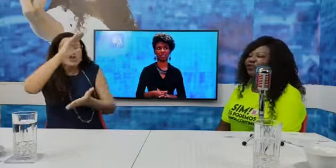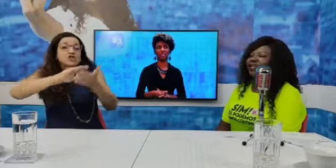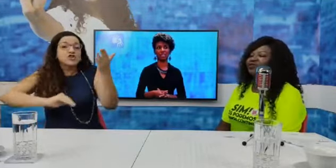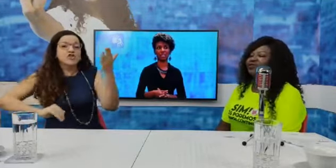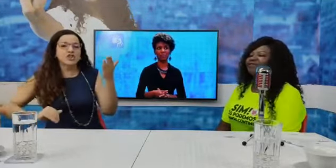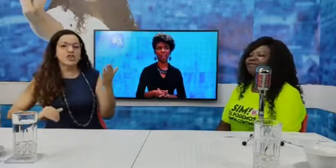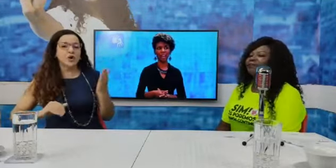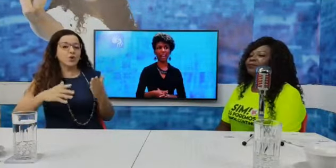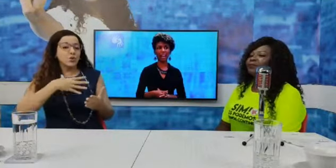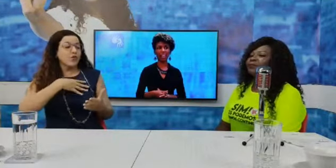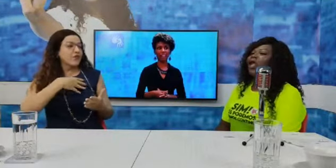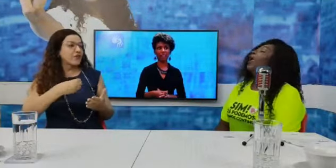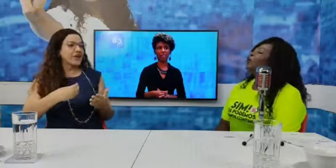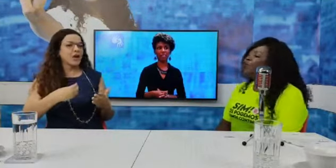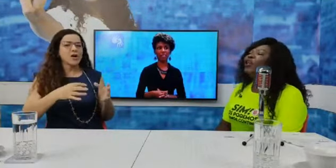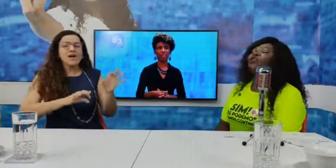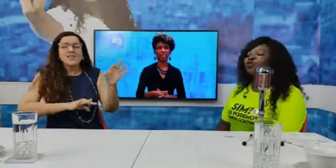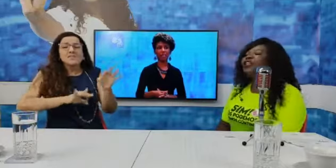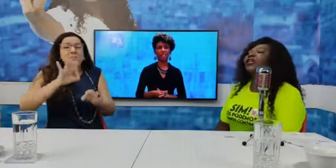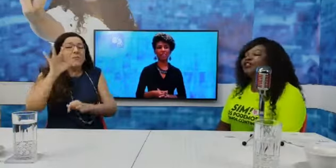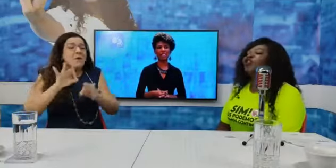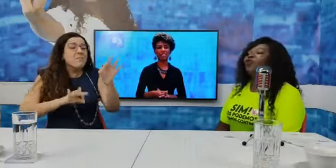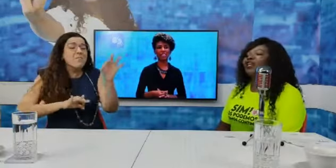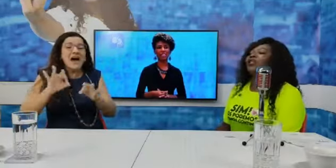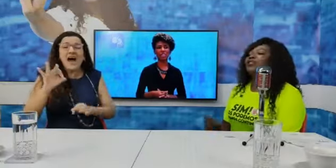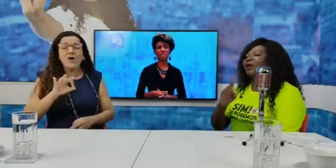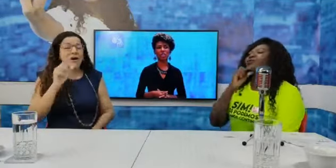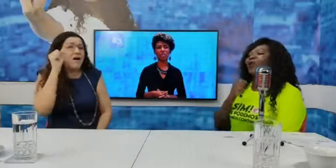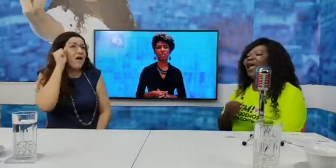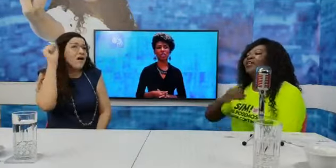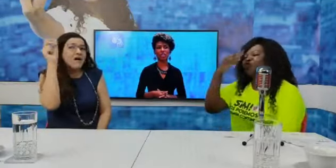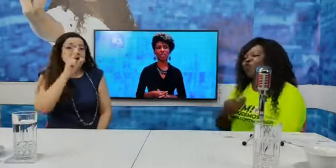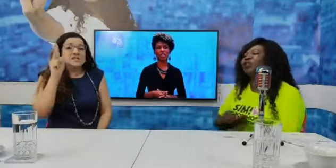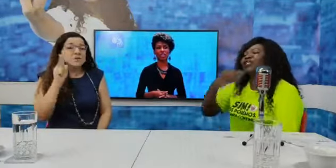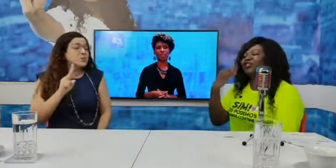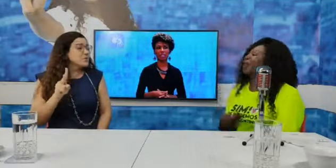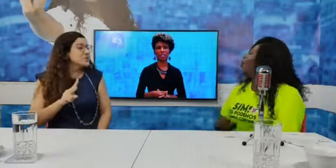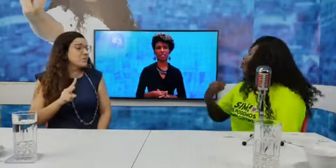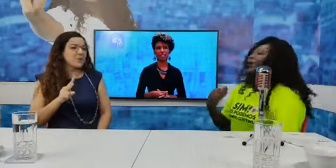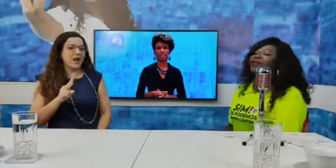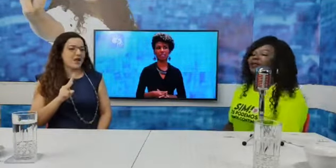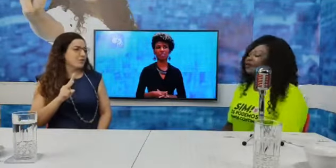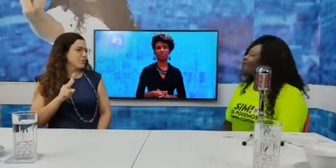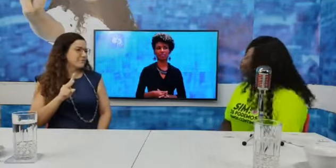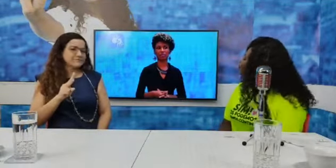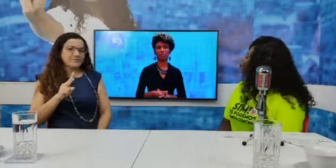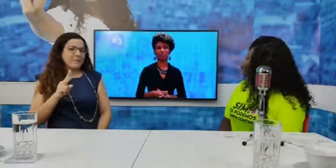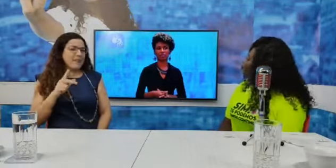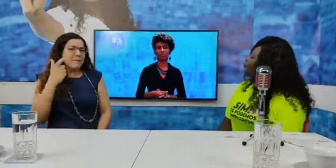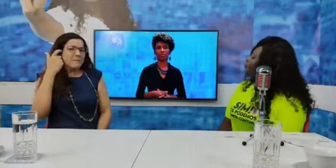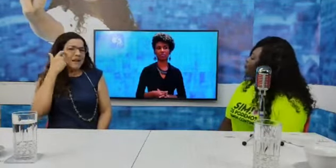triste ouvir Tem que isso. pegar É realmente. muito Muitas triste vezes ouvir tiram isso. o As filho mulheres dessas surdas mulheres. estão morrendo.